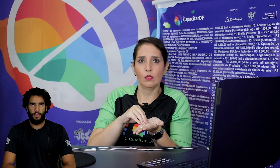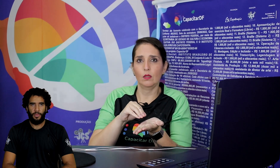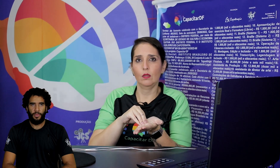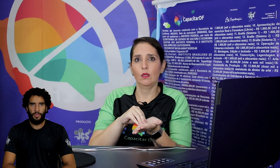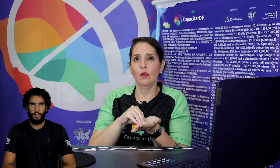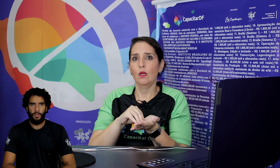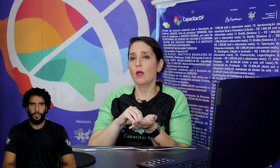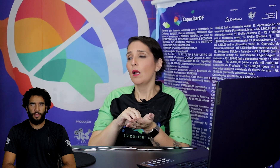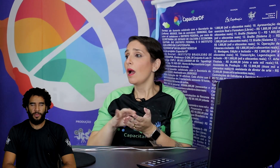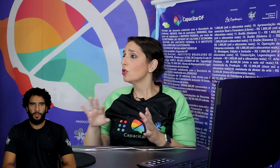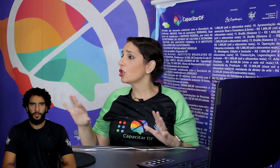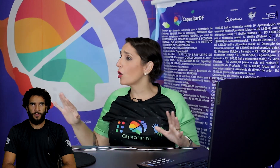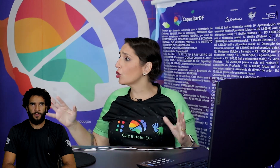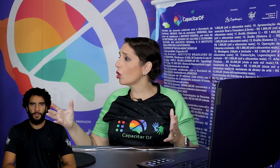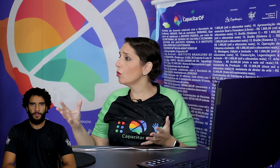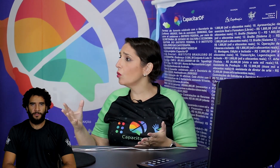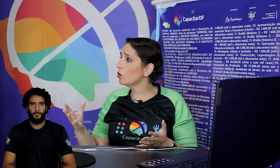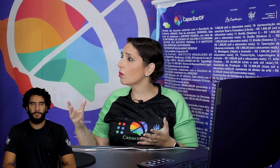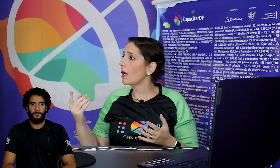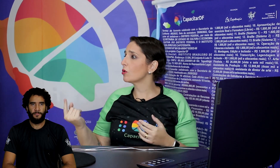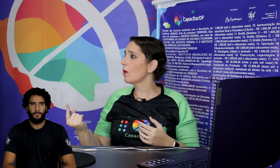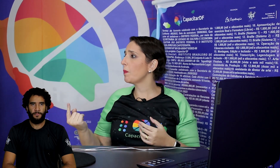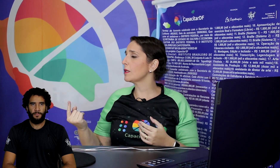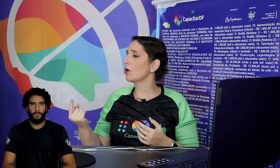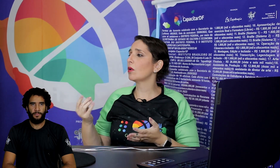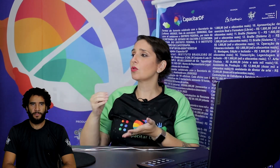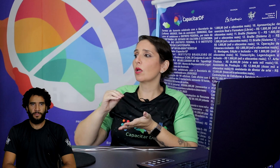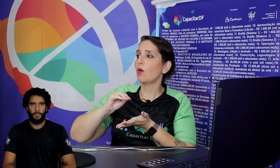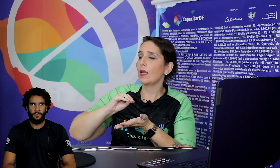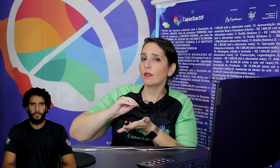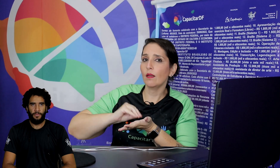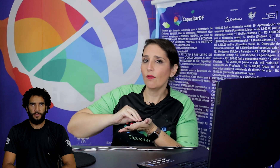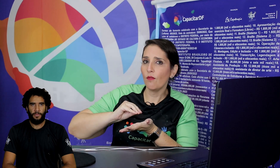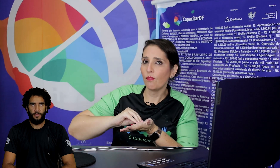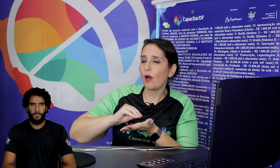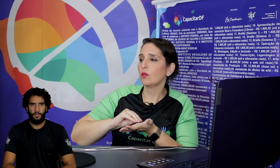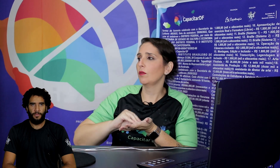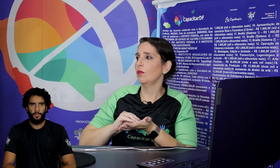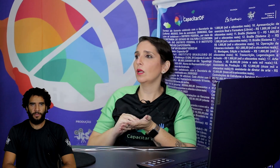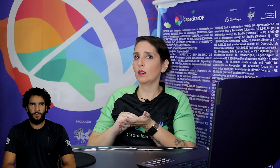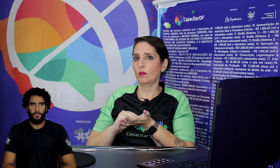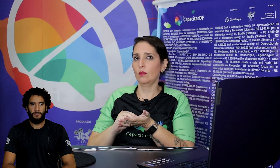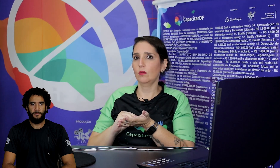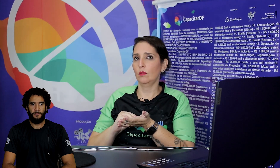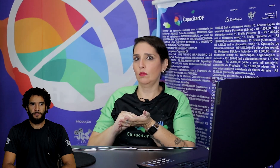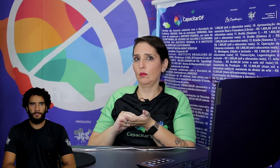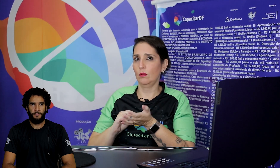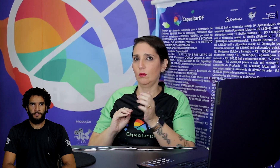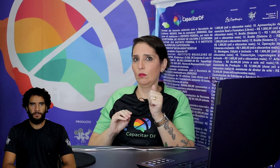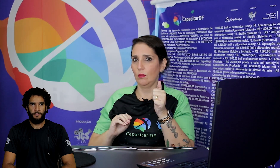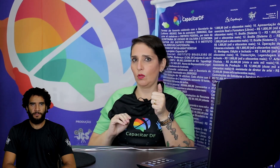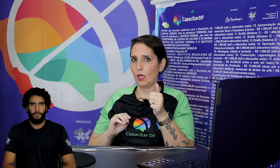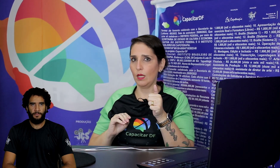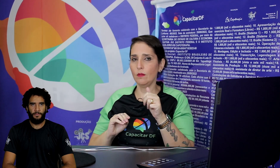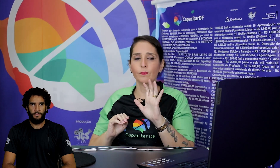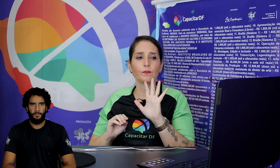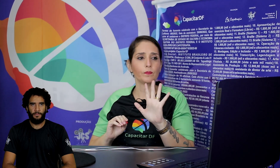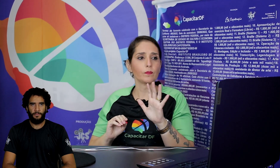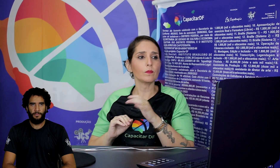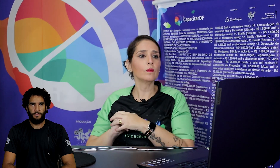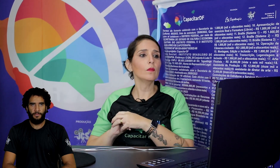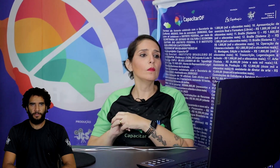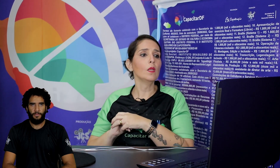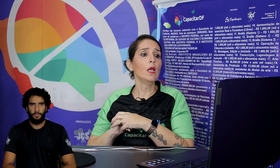falta. Chegou todo mundo, mas uma pessoa não chegou ainda, falta fulano. Ok?